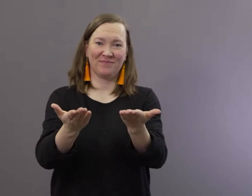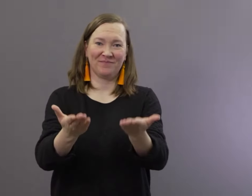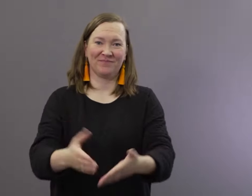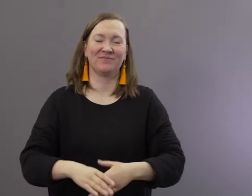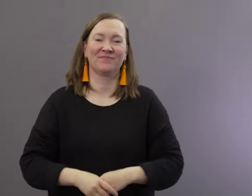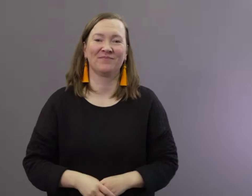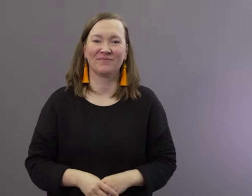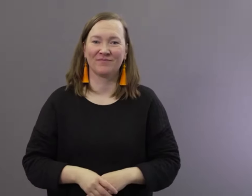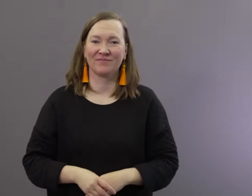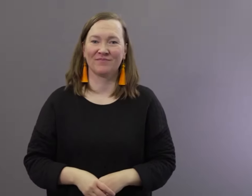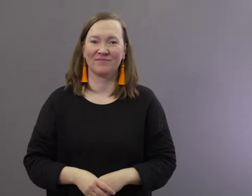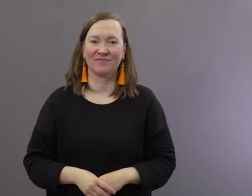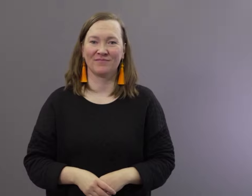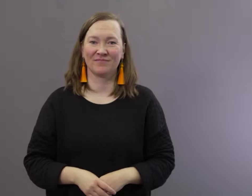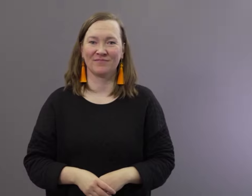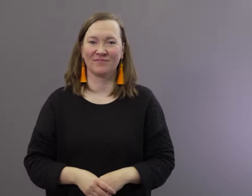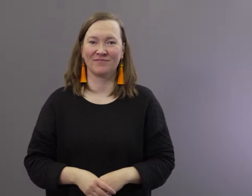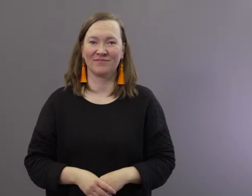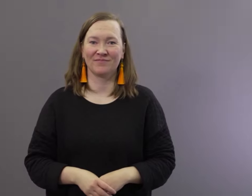Olkaa hyvä.